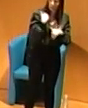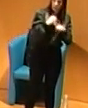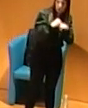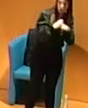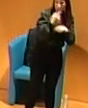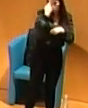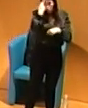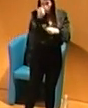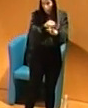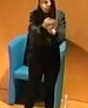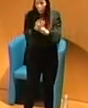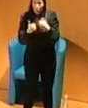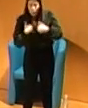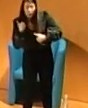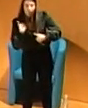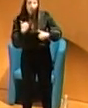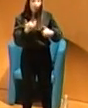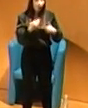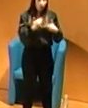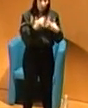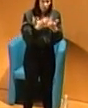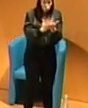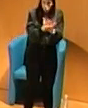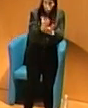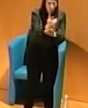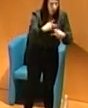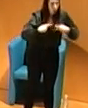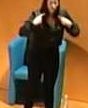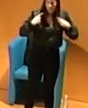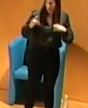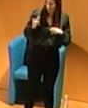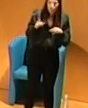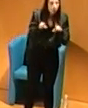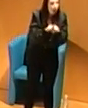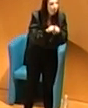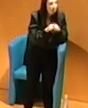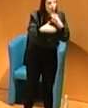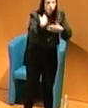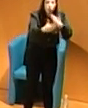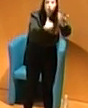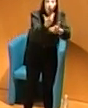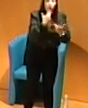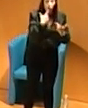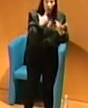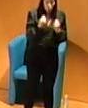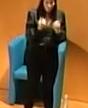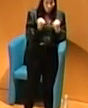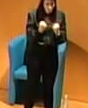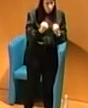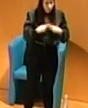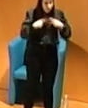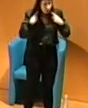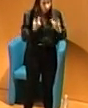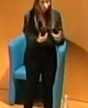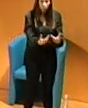le polyhandicap, on se retrouve dans ce chemin de vie. Il faut qu'on arrive à avoir cette force de vie